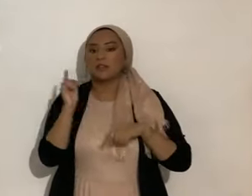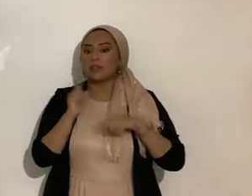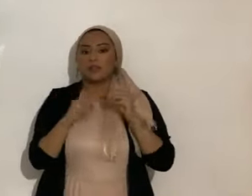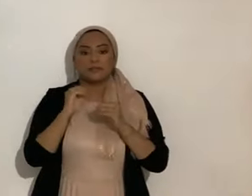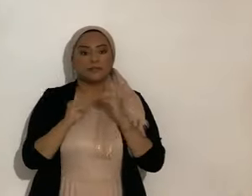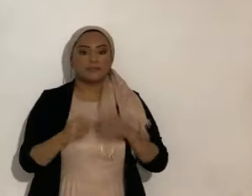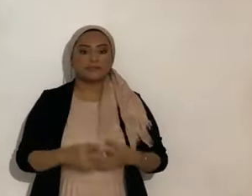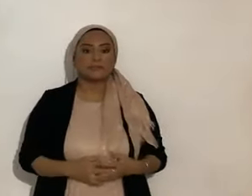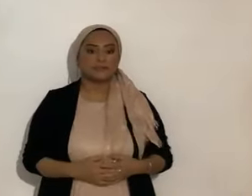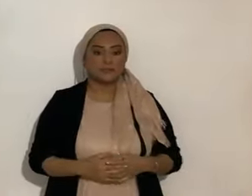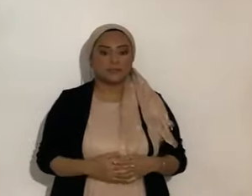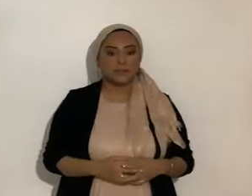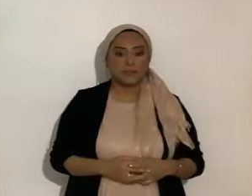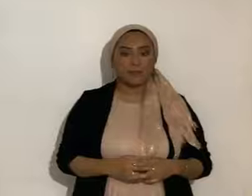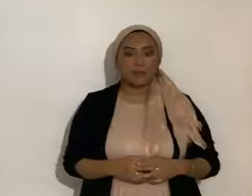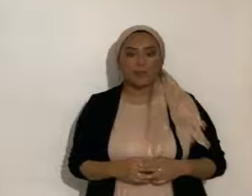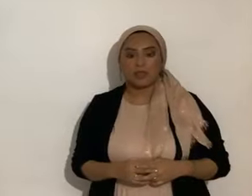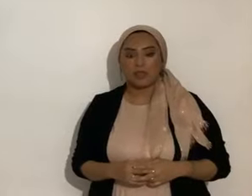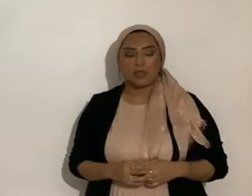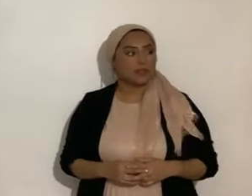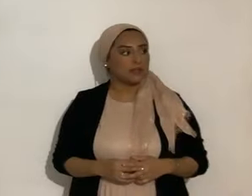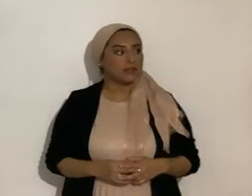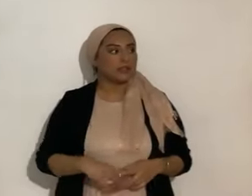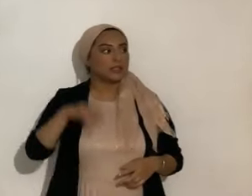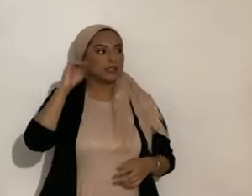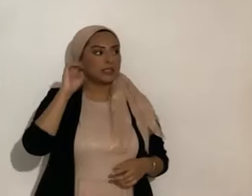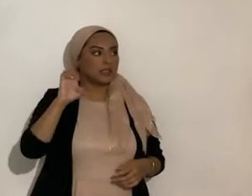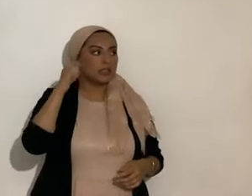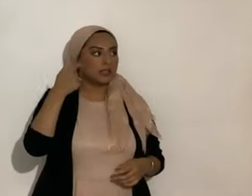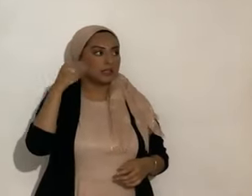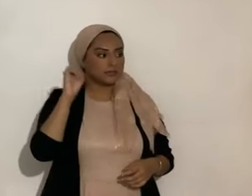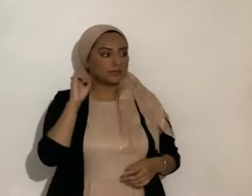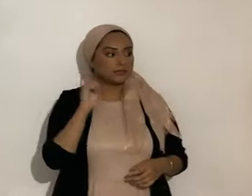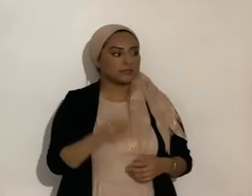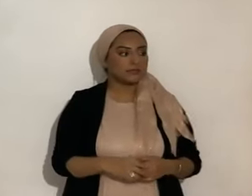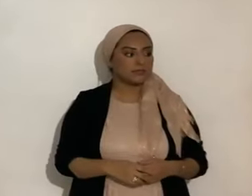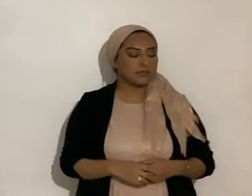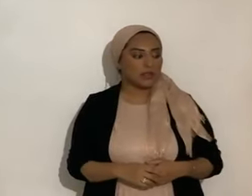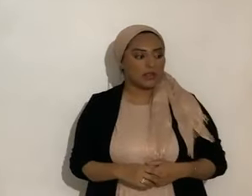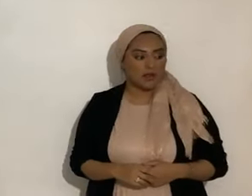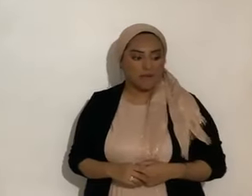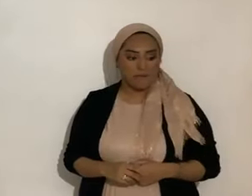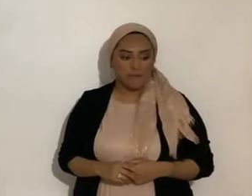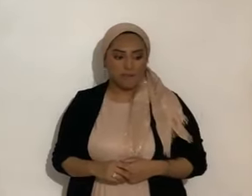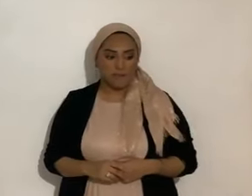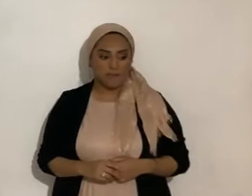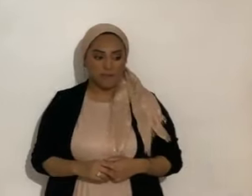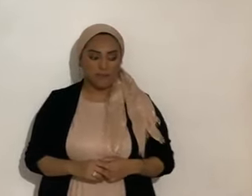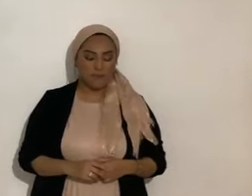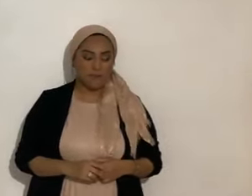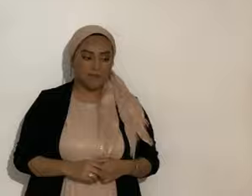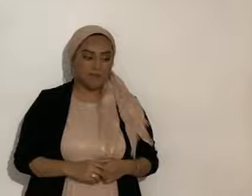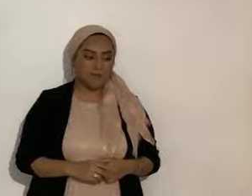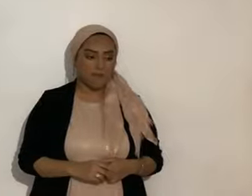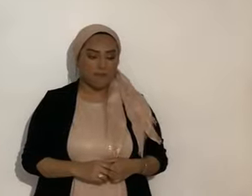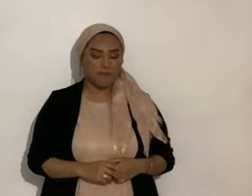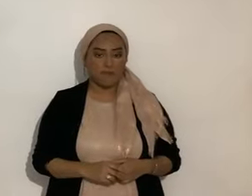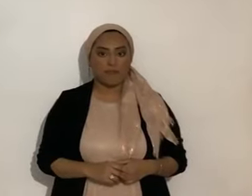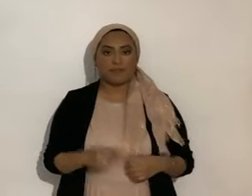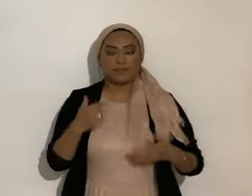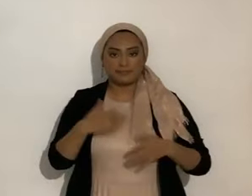corregir, que era incorregible. Ahora, el ego, tradúcelo como orgullo, amado hermano, amada hermana, amigos, amigas, y